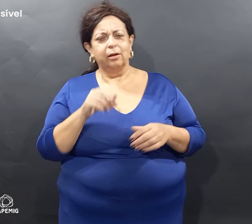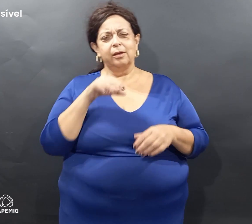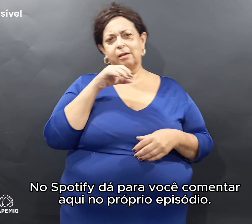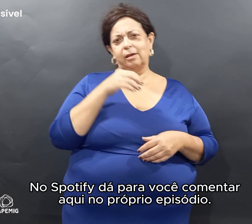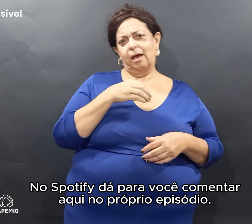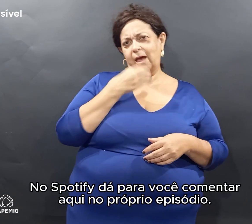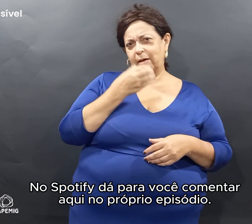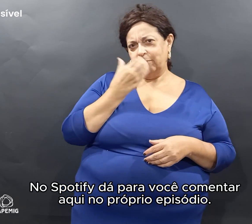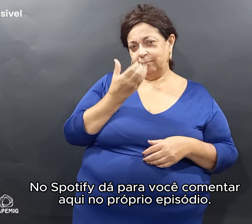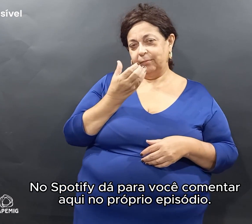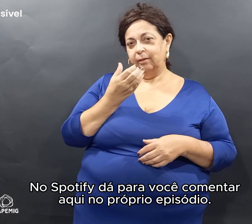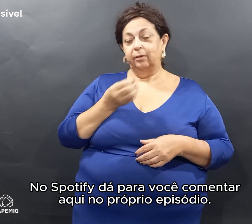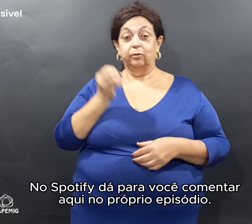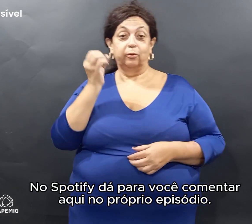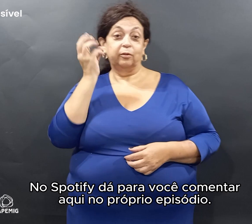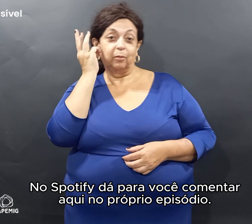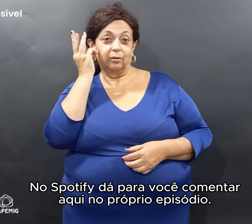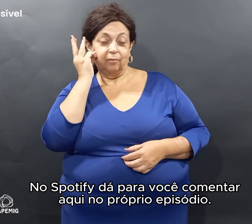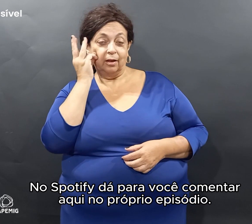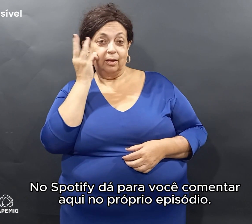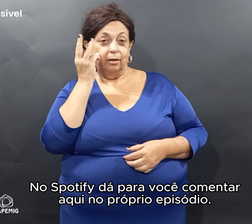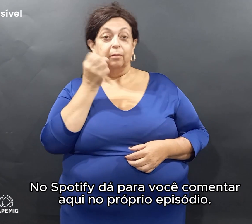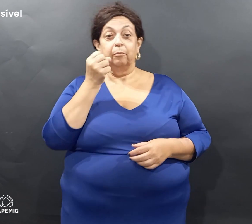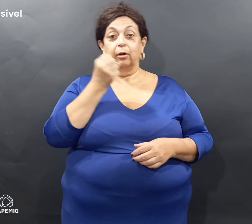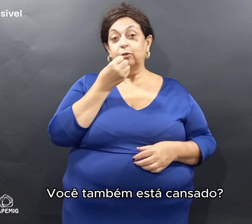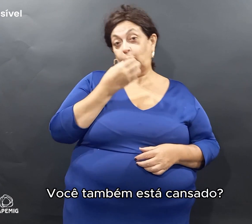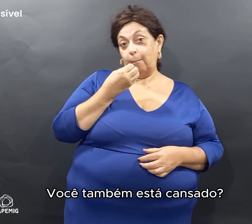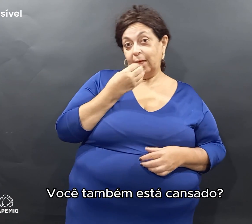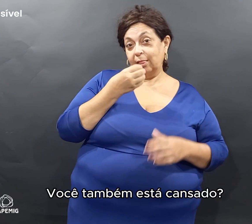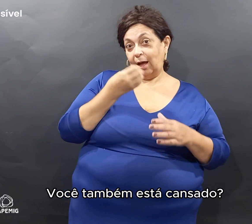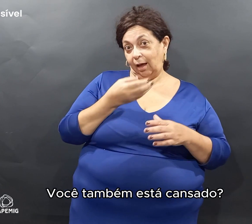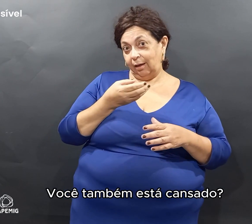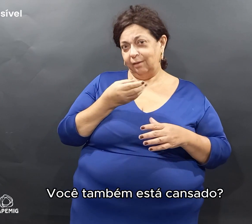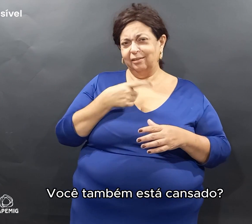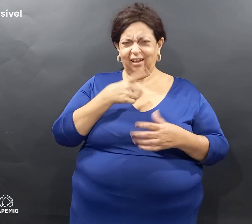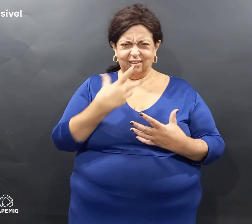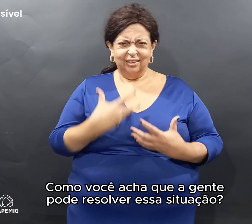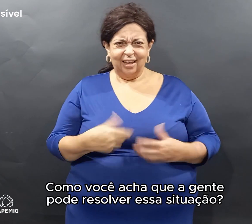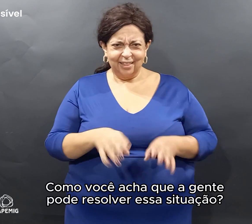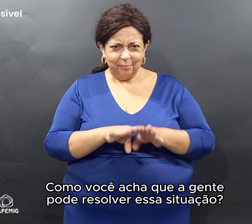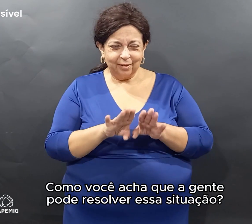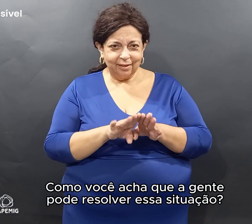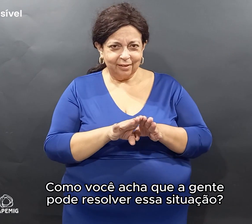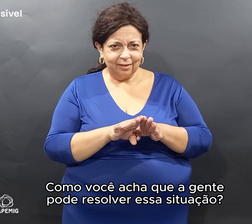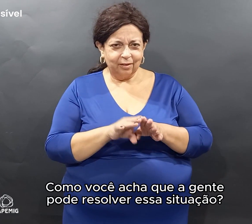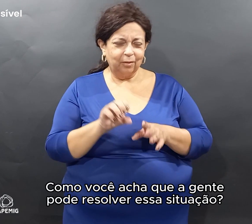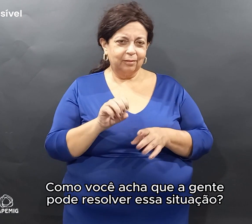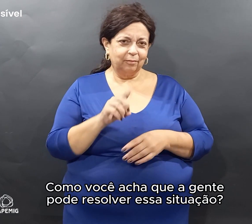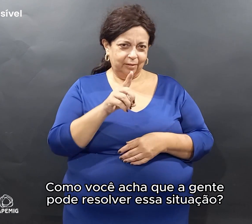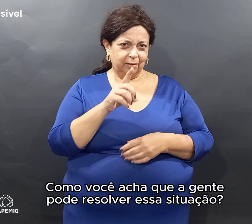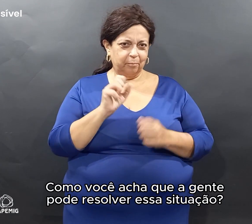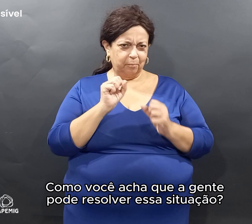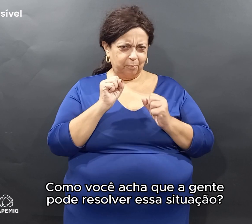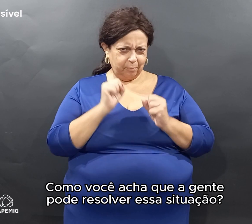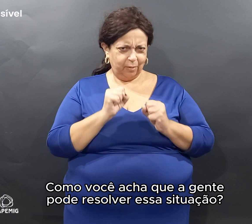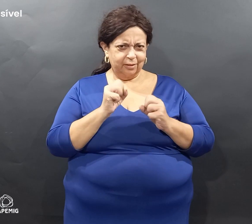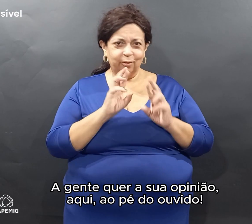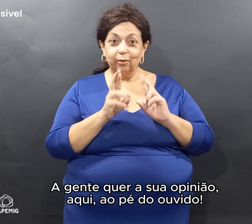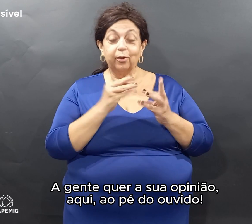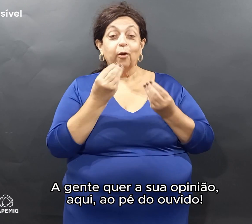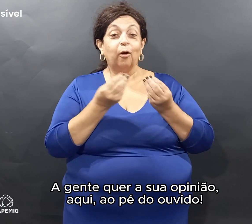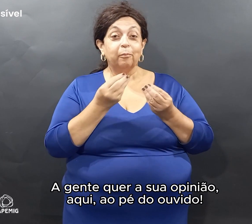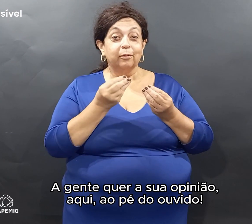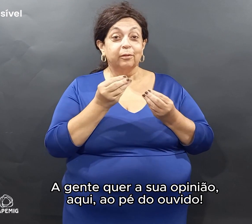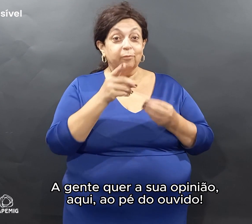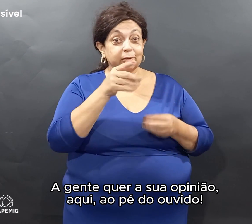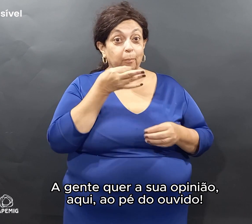Podcasts. No Spotify, dá para você comentar aqui no próprio episódio. Você também tá cansado? Como você acha que a gente pode resolver essa situação? A